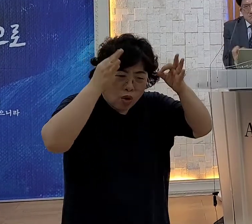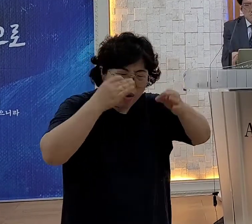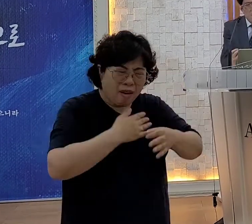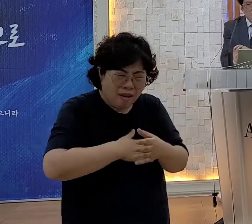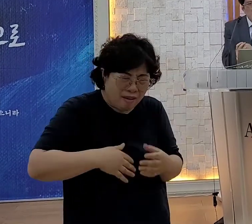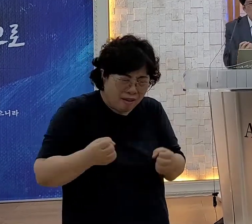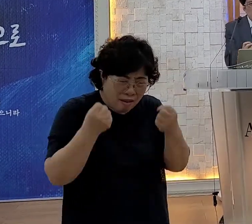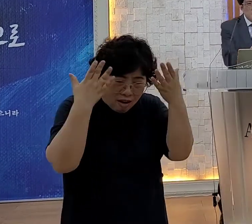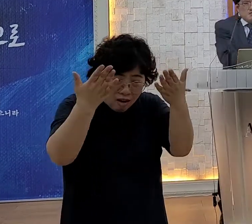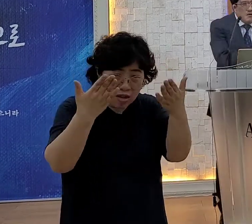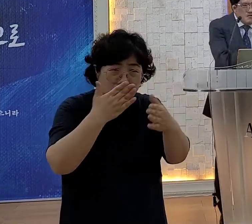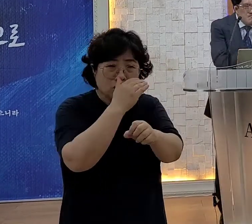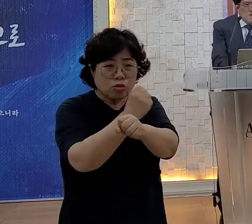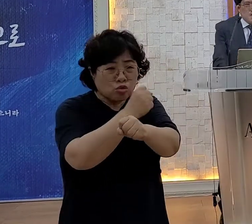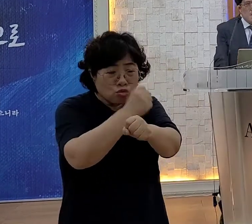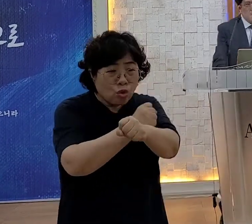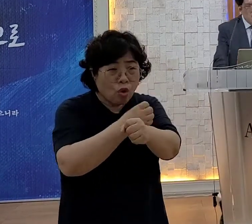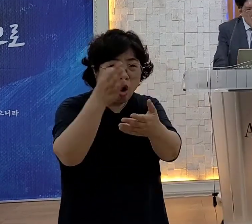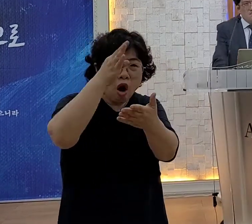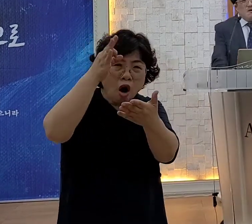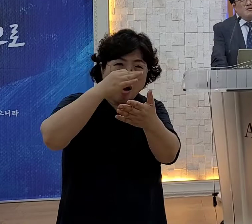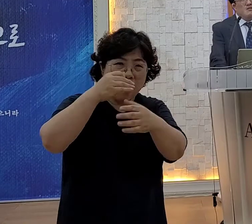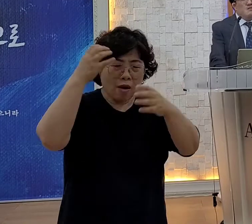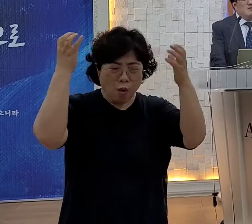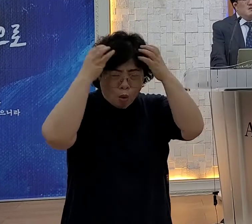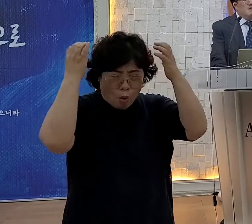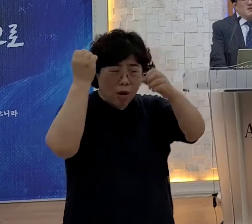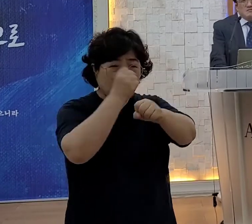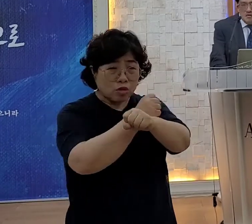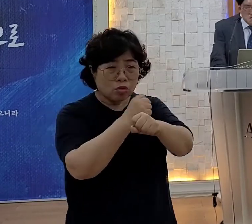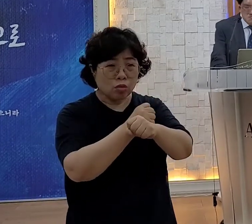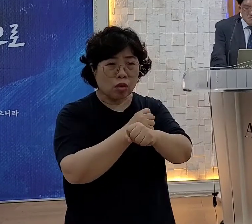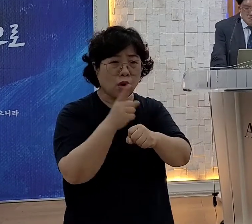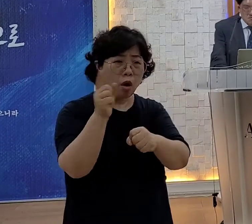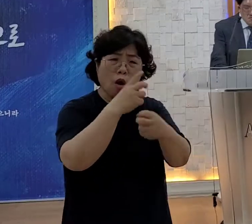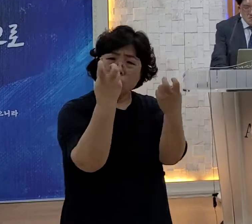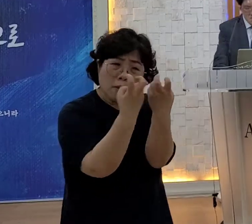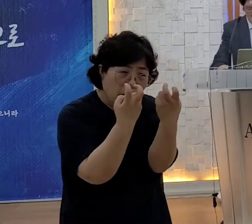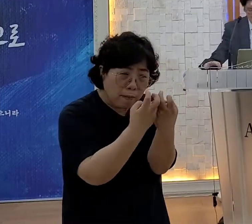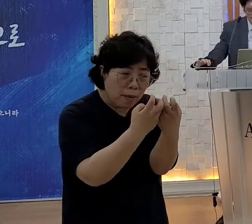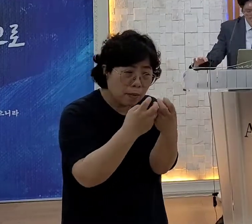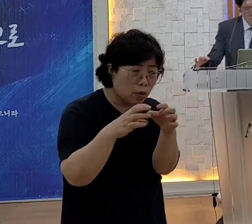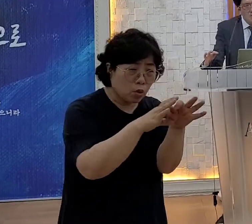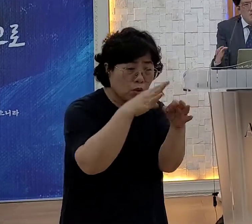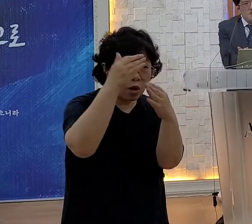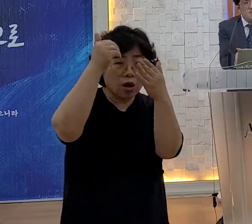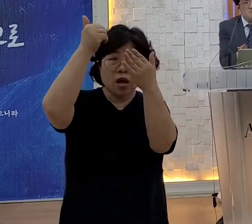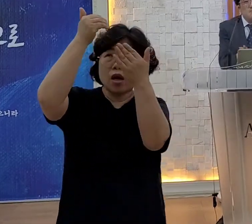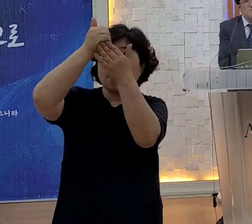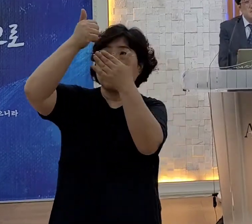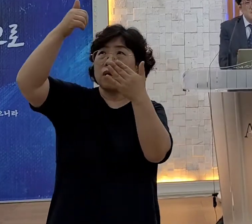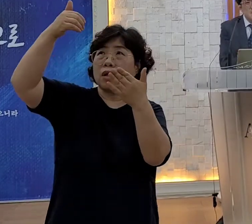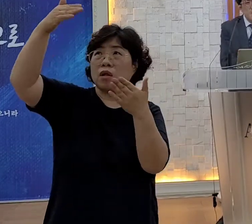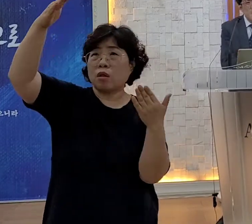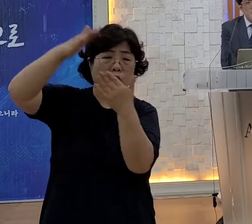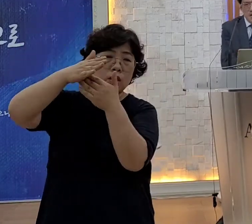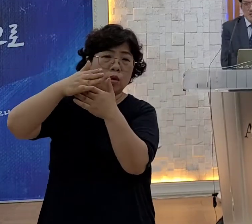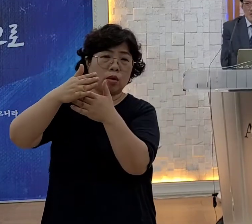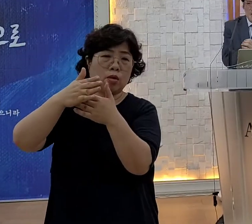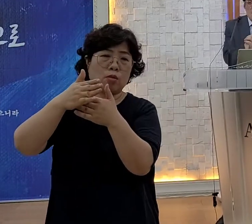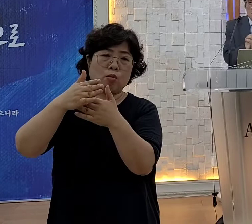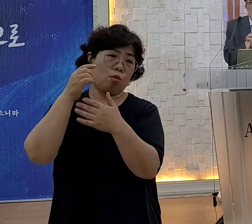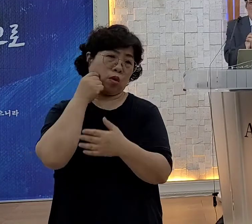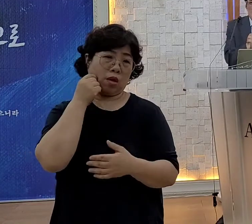헌신과 수고와 어떤 헌금과 고행과 그 어떤 것으로도 결코 얻을 수 없는 것이다